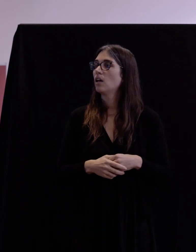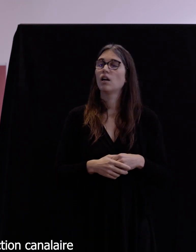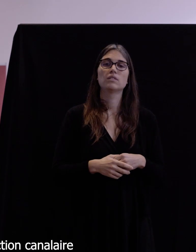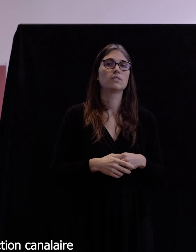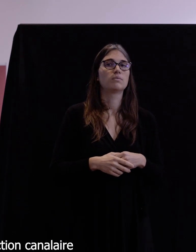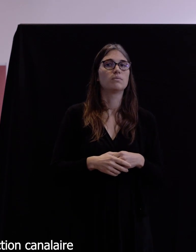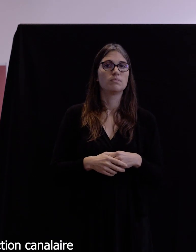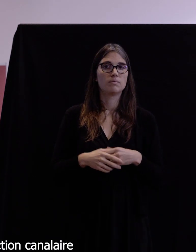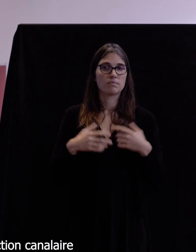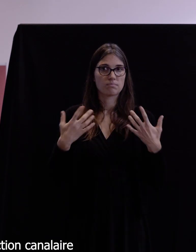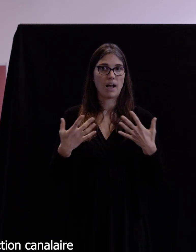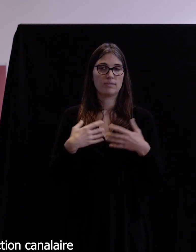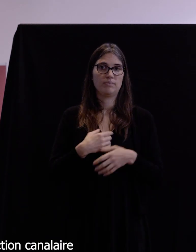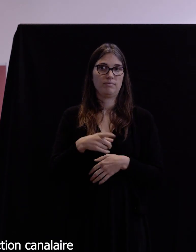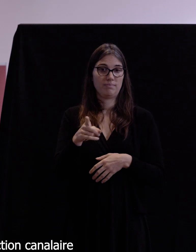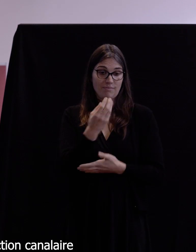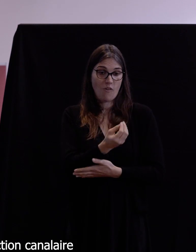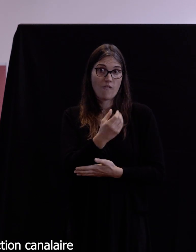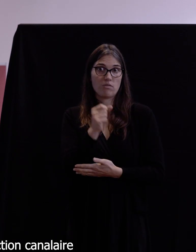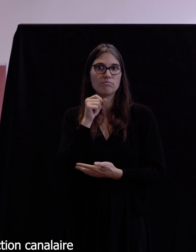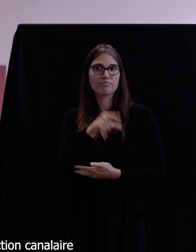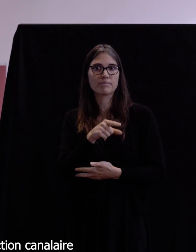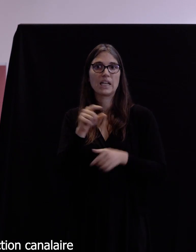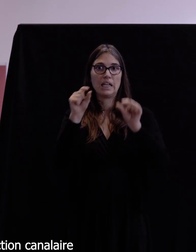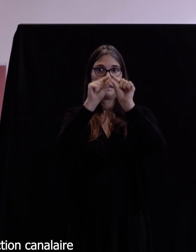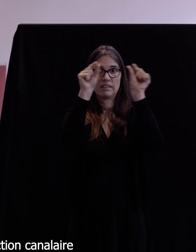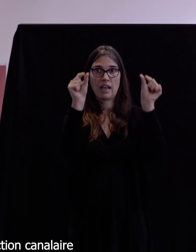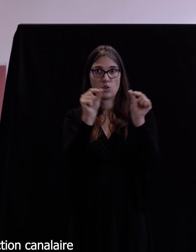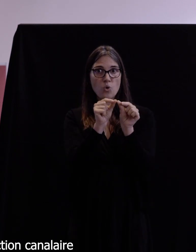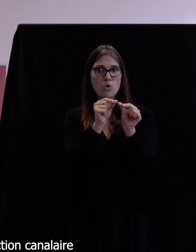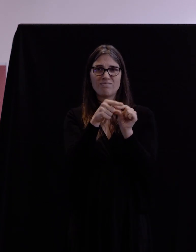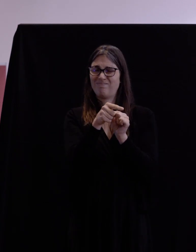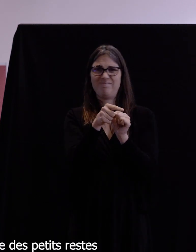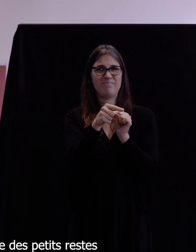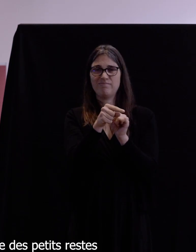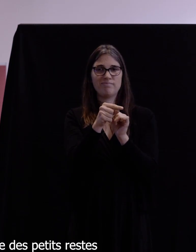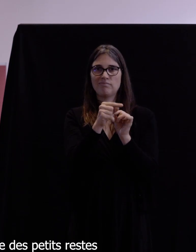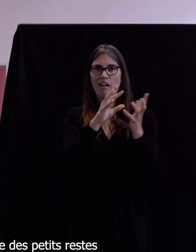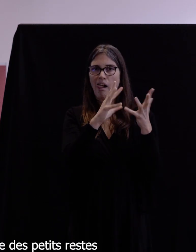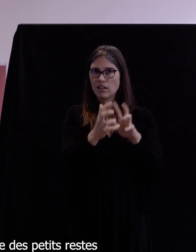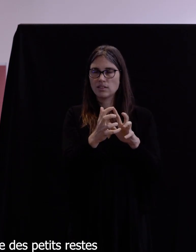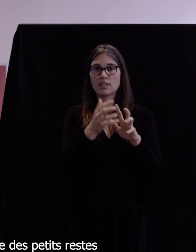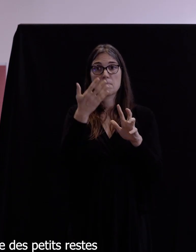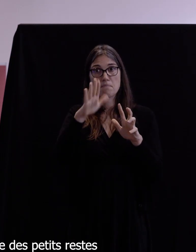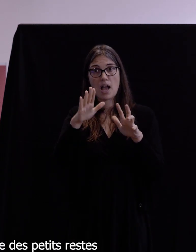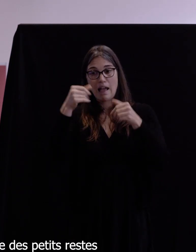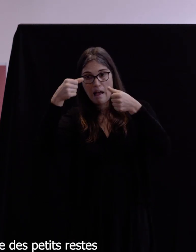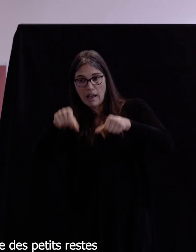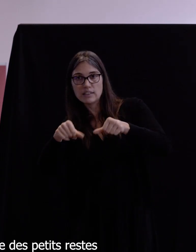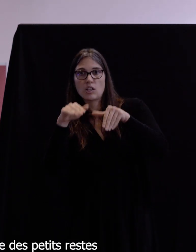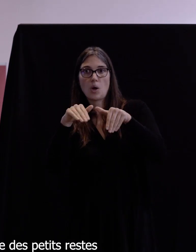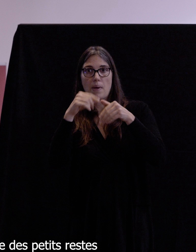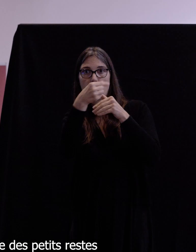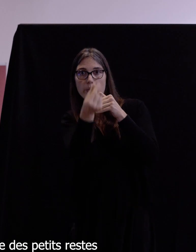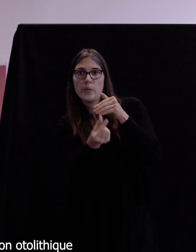garçon, il a une fonction canalaire pas bonne sur ses canaux latéraux, mais il a quand même des petits restes au niveau du